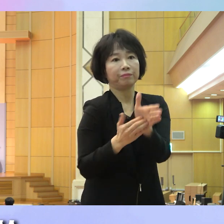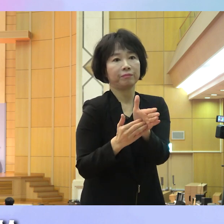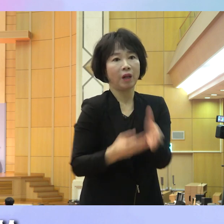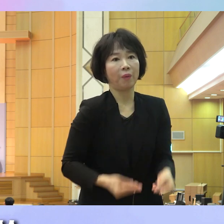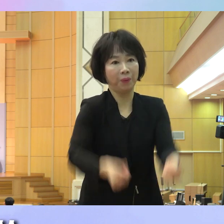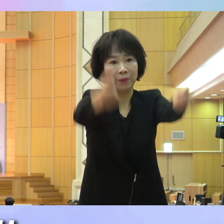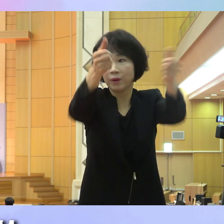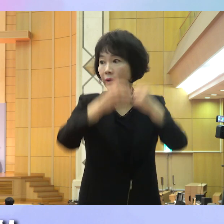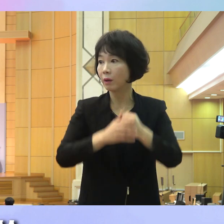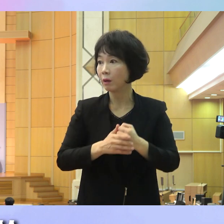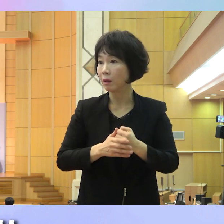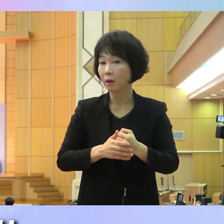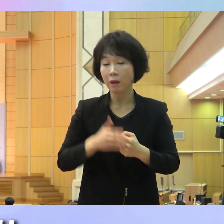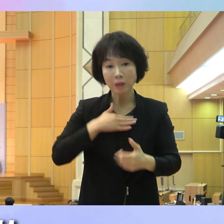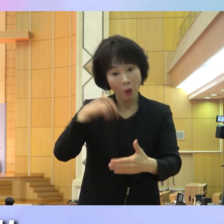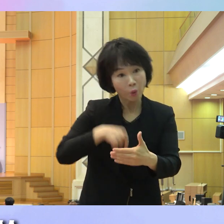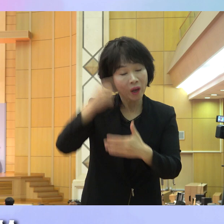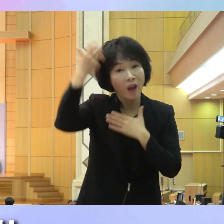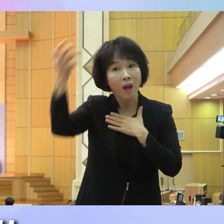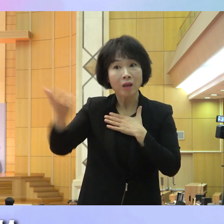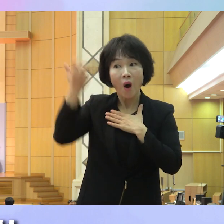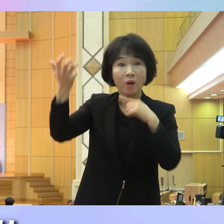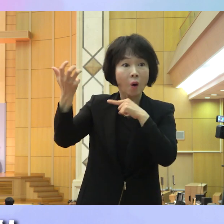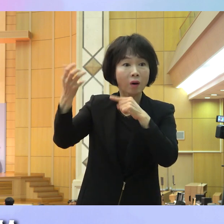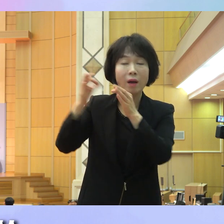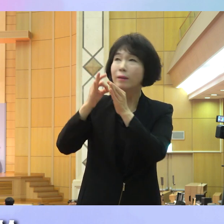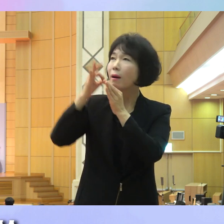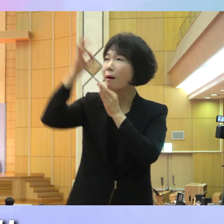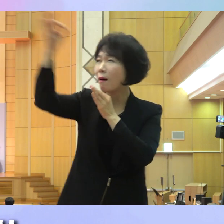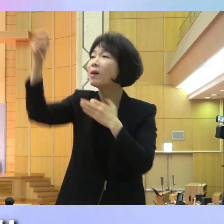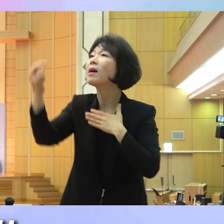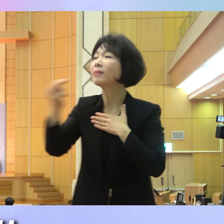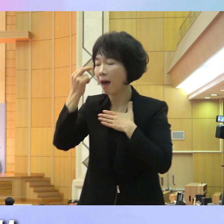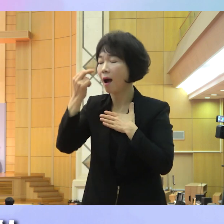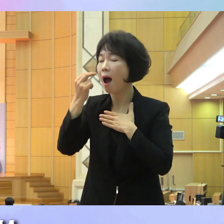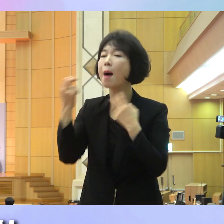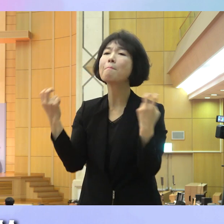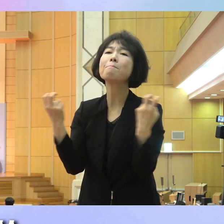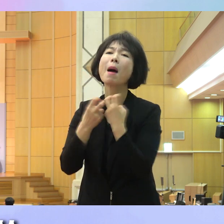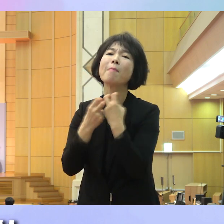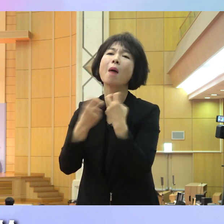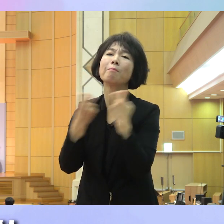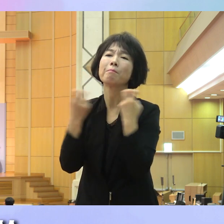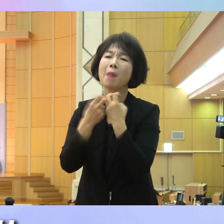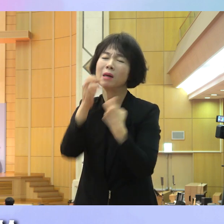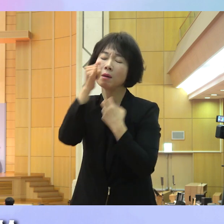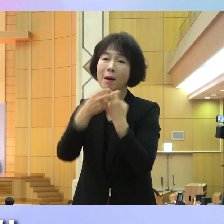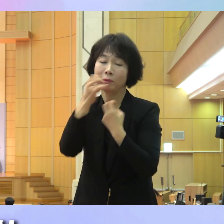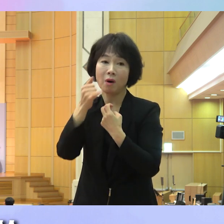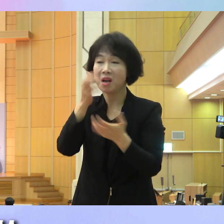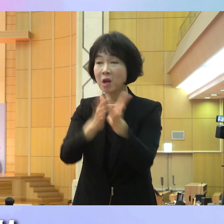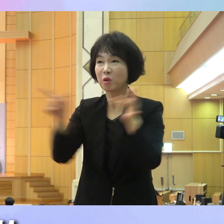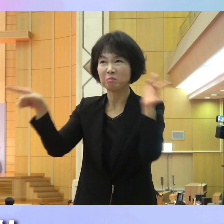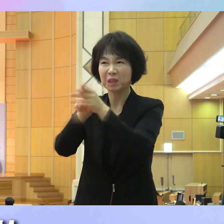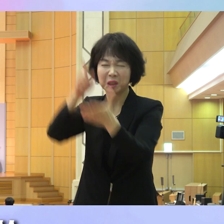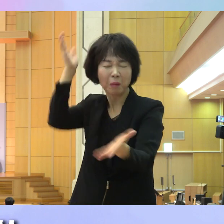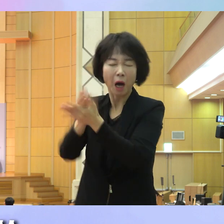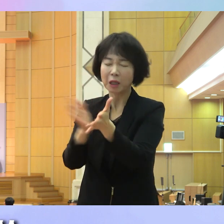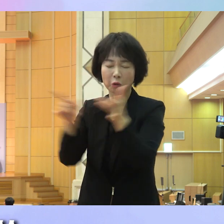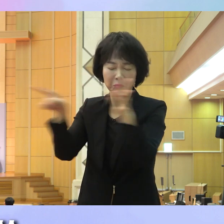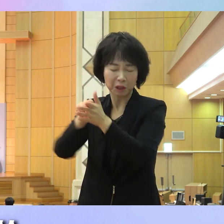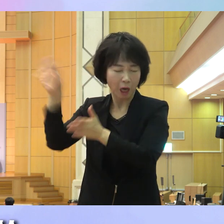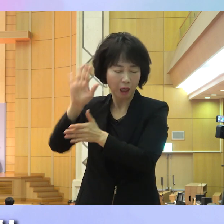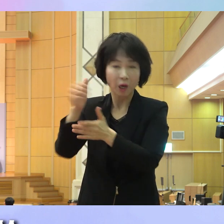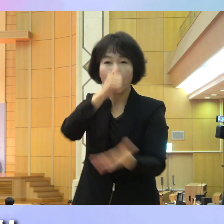하는 것이 영생할 수 있음에도 불구하고 예수 믿지 않고 죄를 지으면 죄의